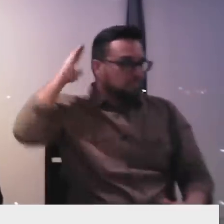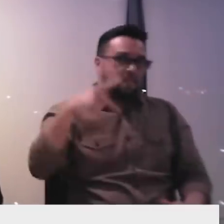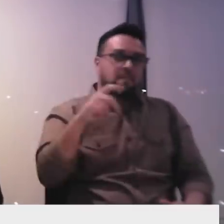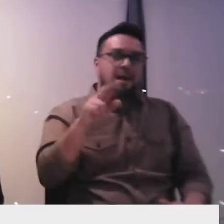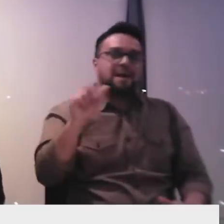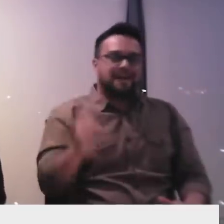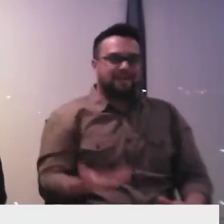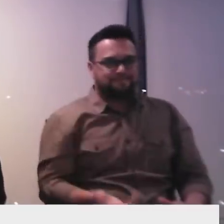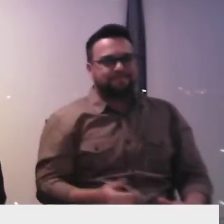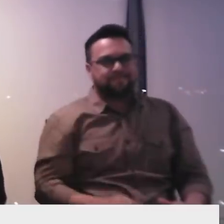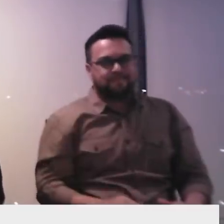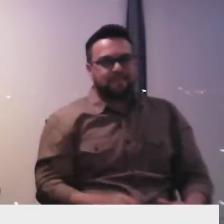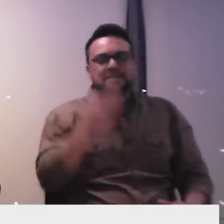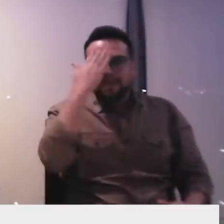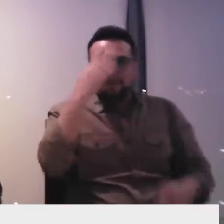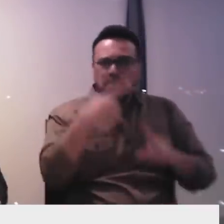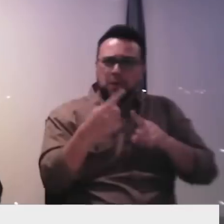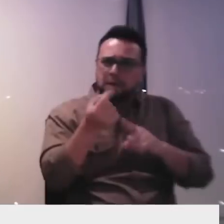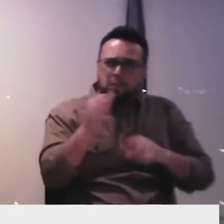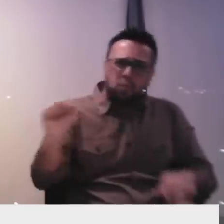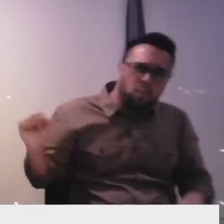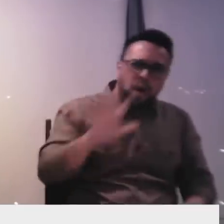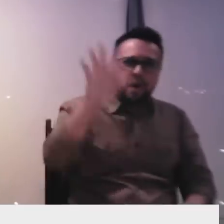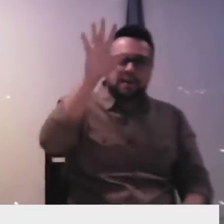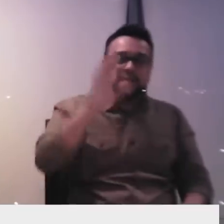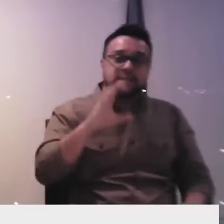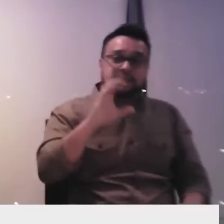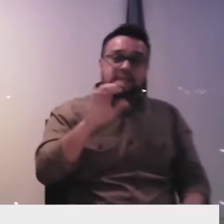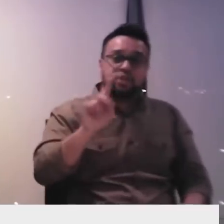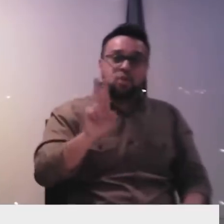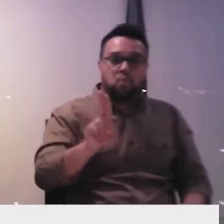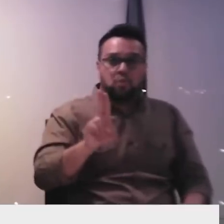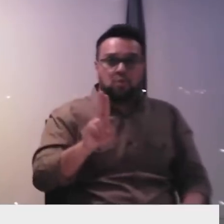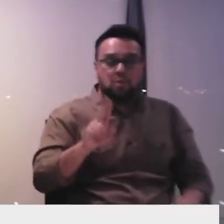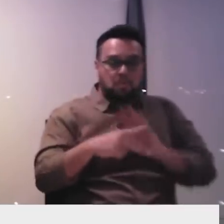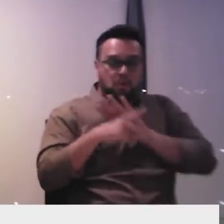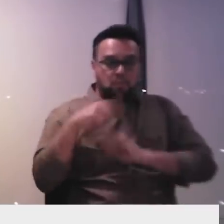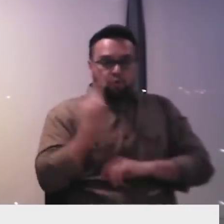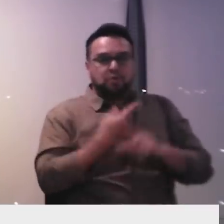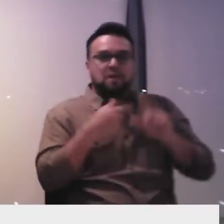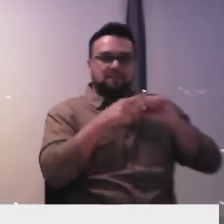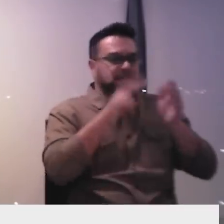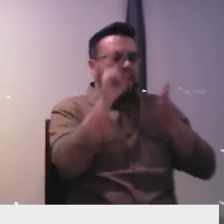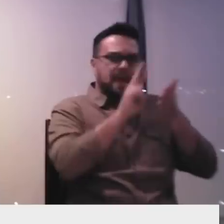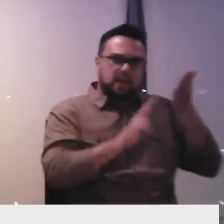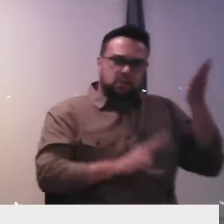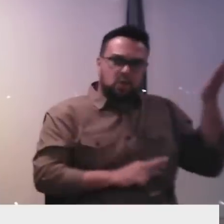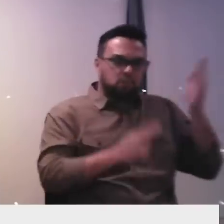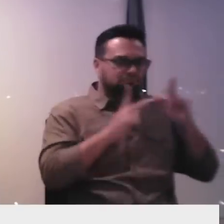por acaso que está aqui, ó, a CGU, o órgão nosso, fez o relatório e concluiu